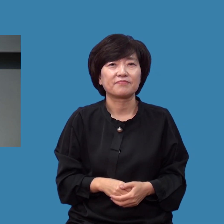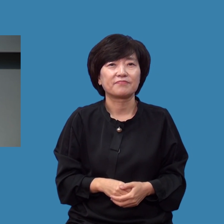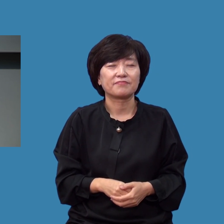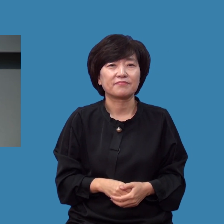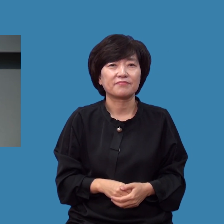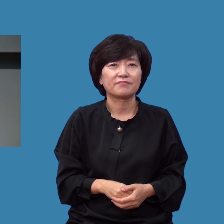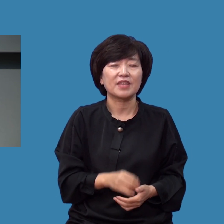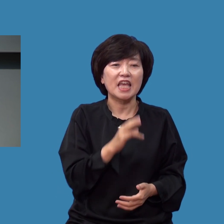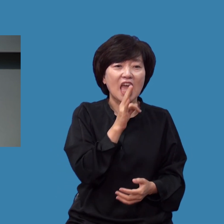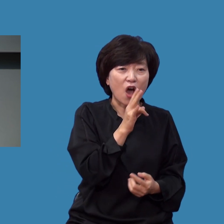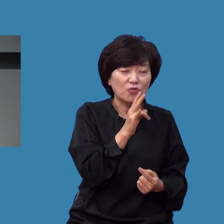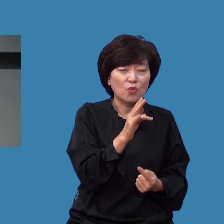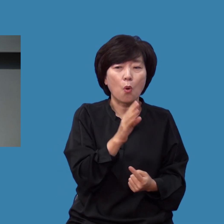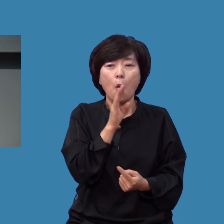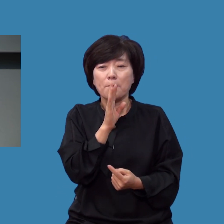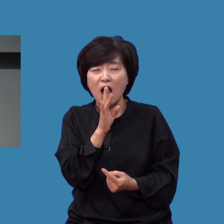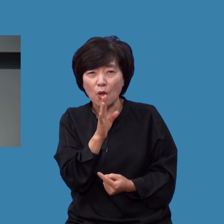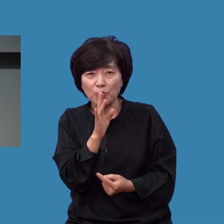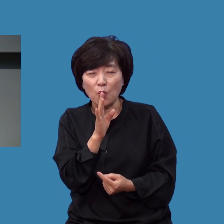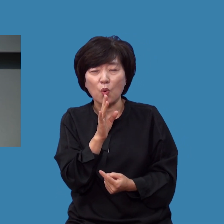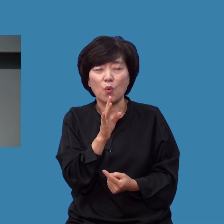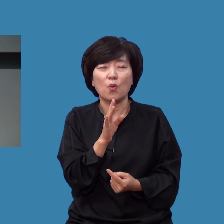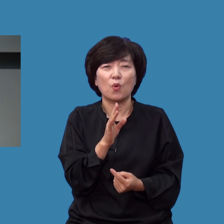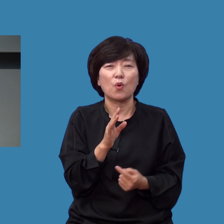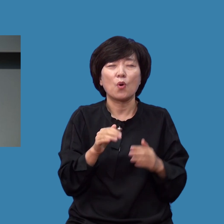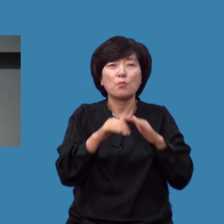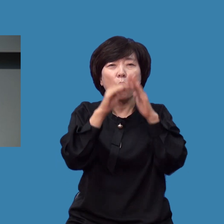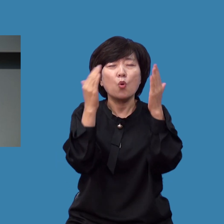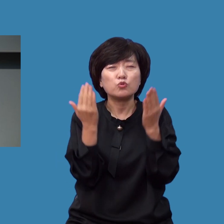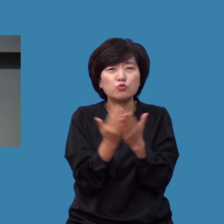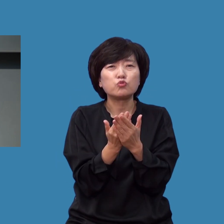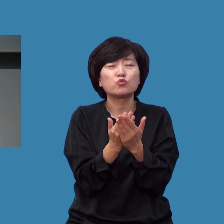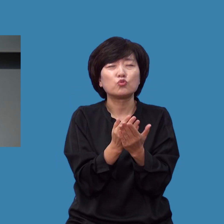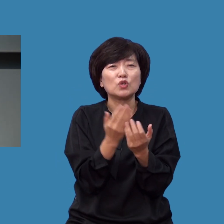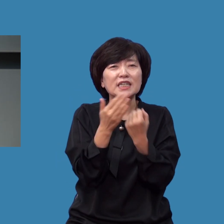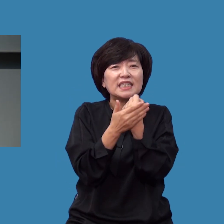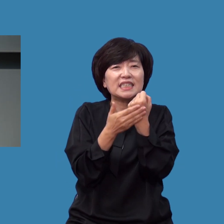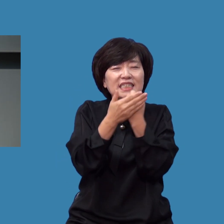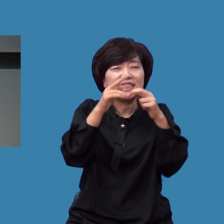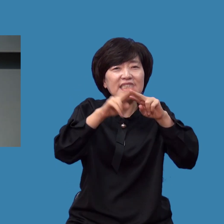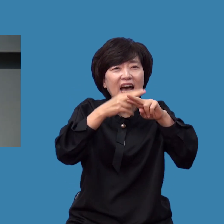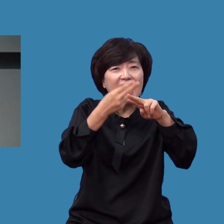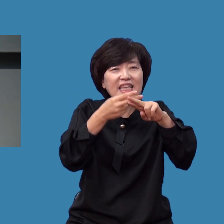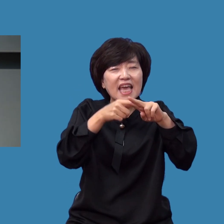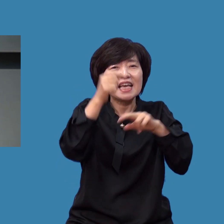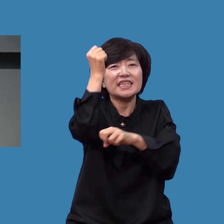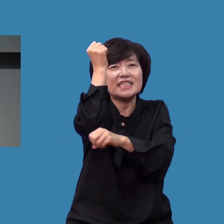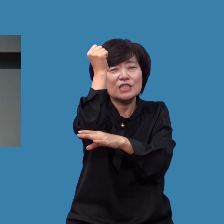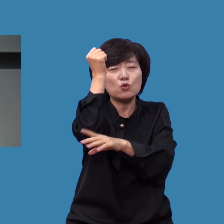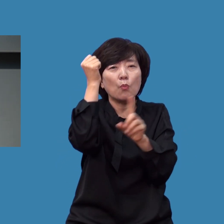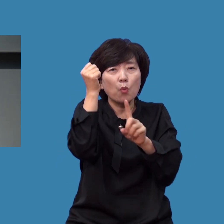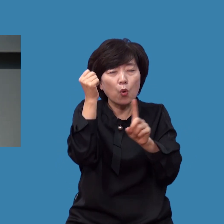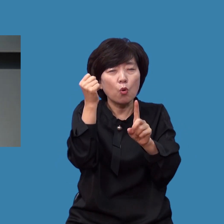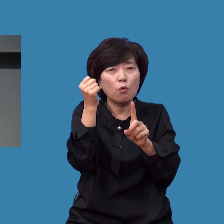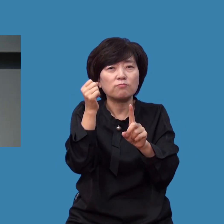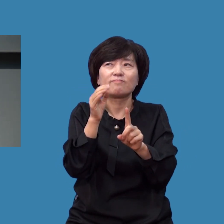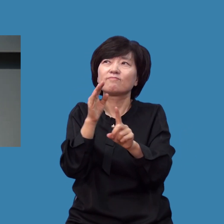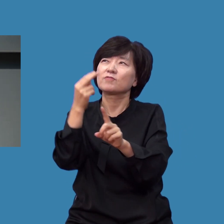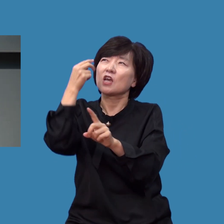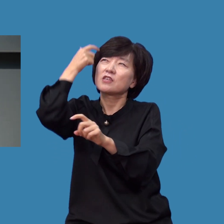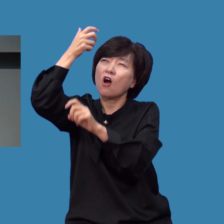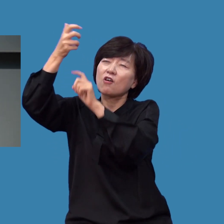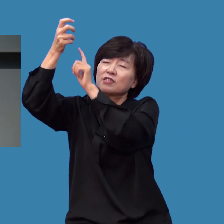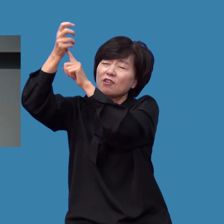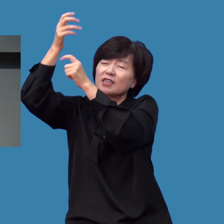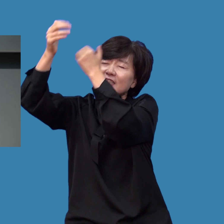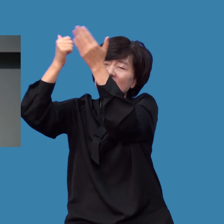방언도 그렇고 모든 초자연적인 은사는 마찬가지인데 이 은사의 기초는 뭐냐면 영적인 실체에 대한 믿음입니다. 하나님은